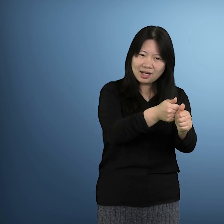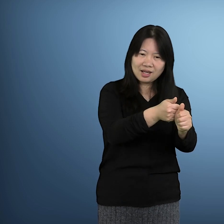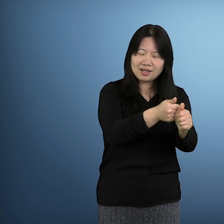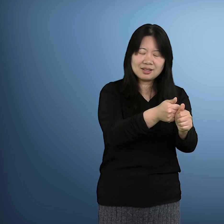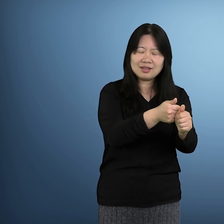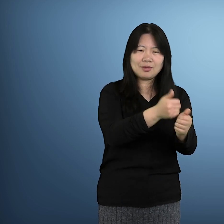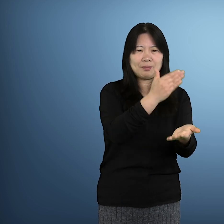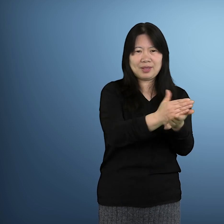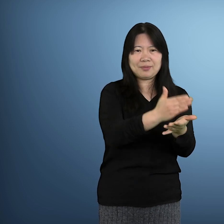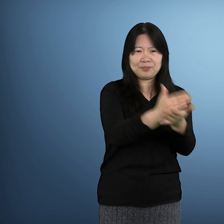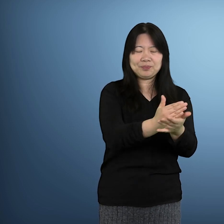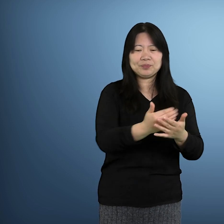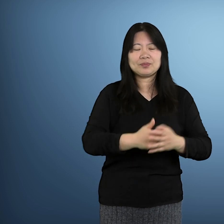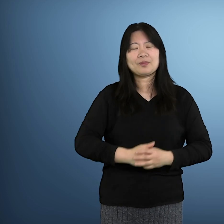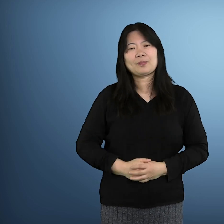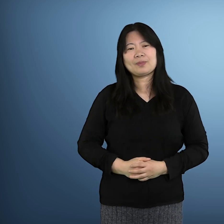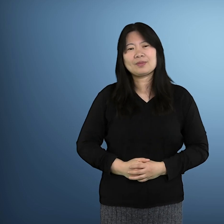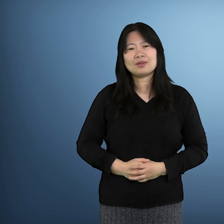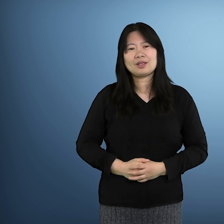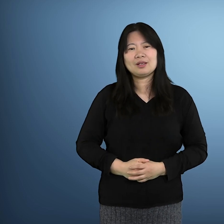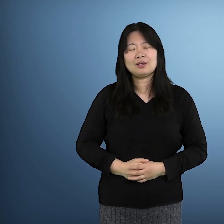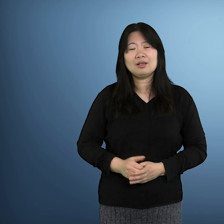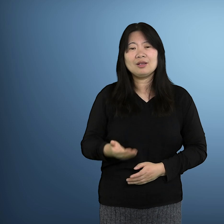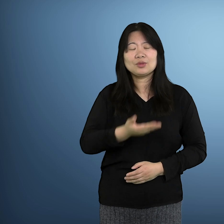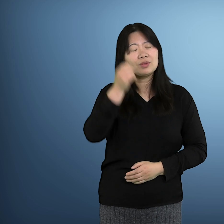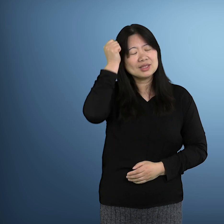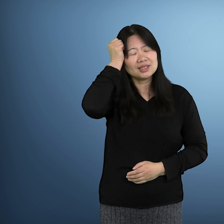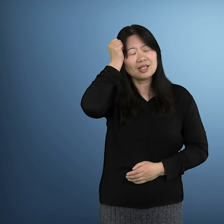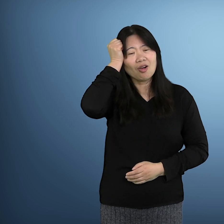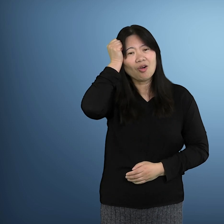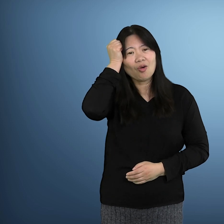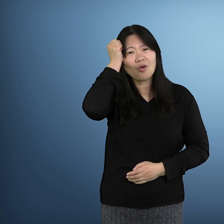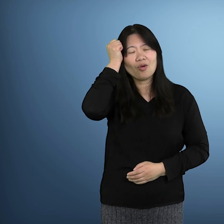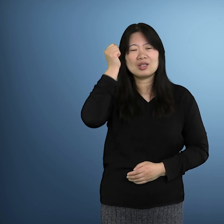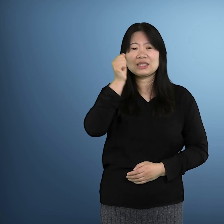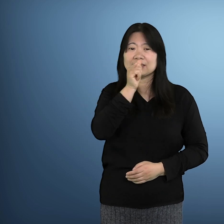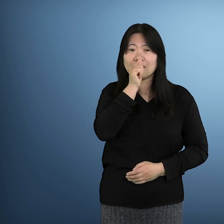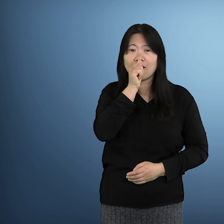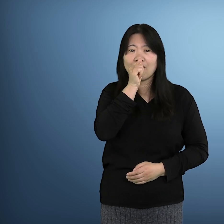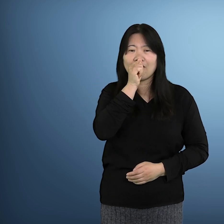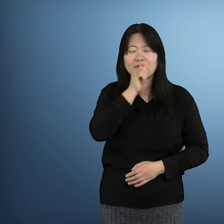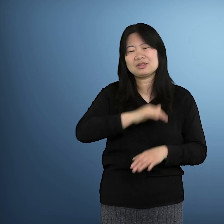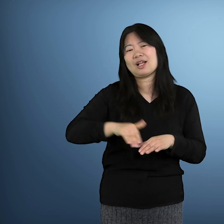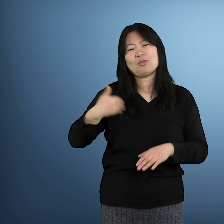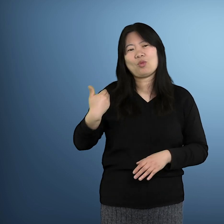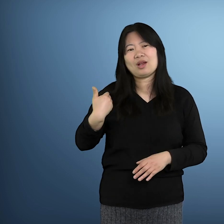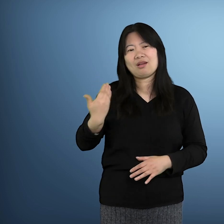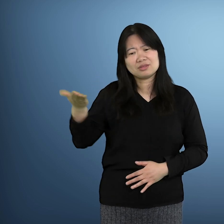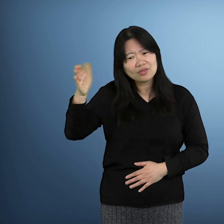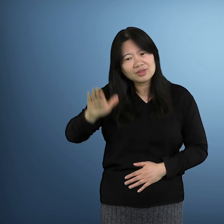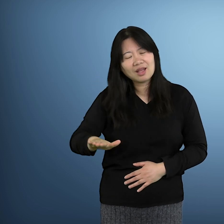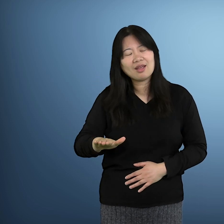돼요. 혹 여러분 중에 기억하실지 모르겠습니다만은 제가